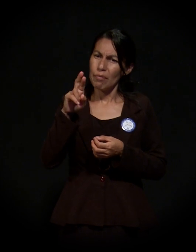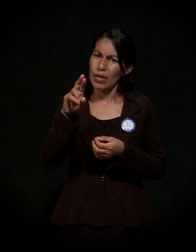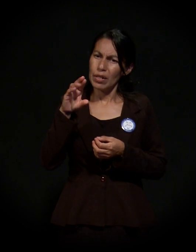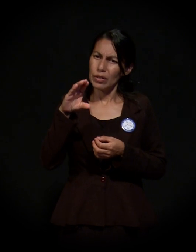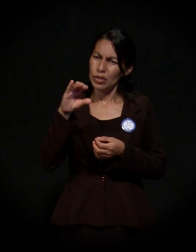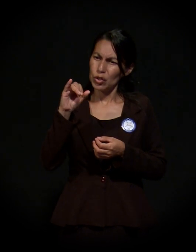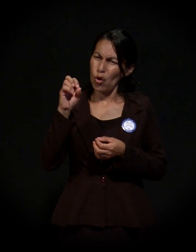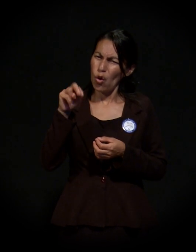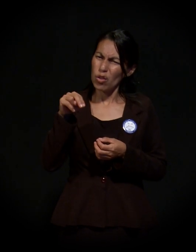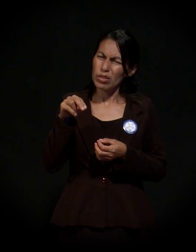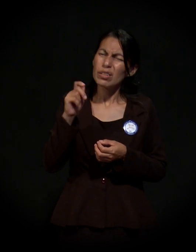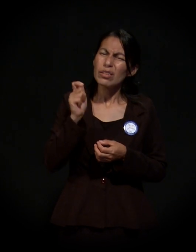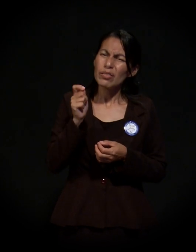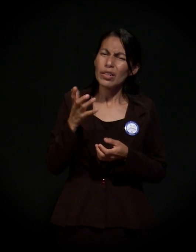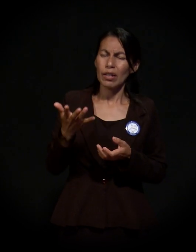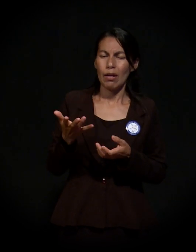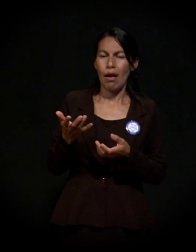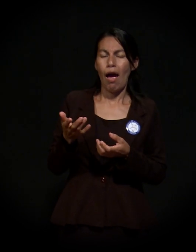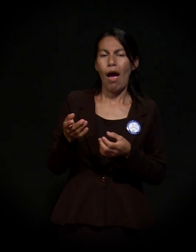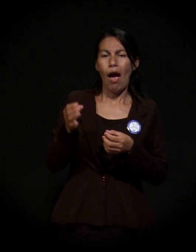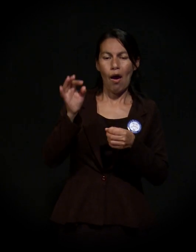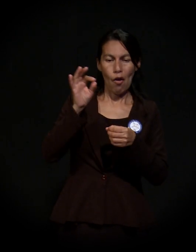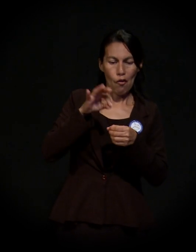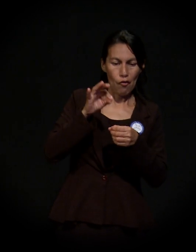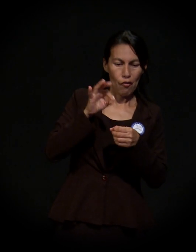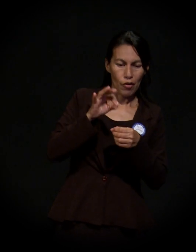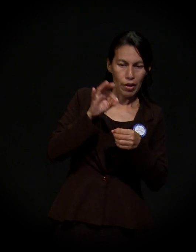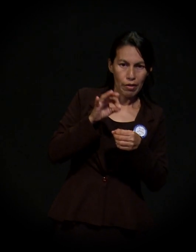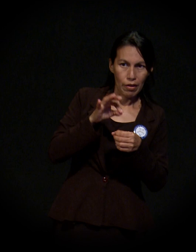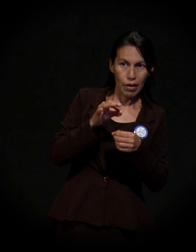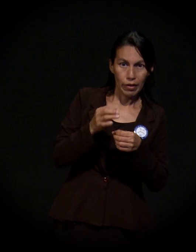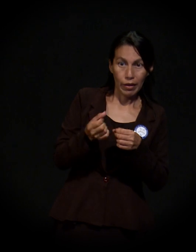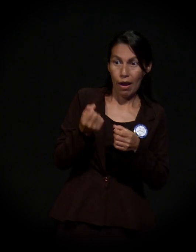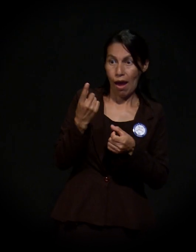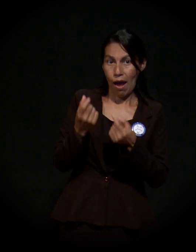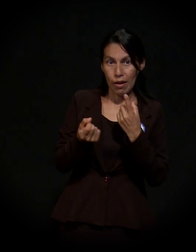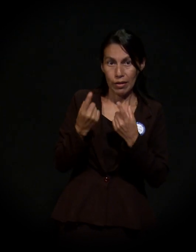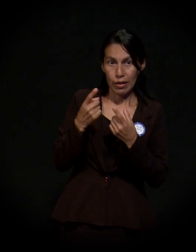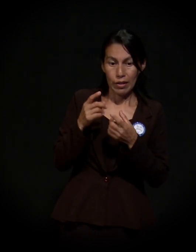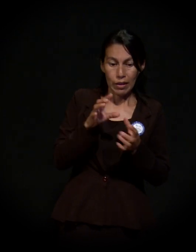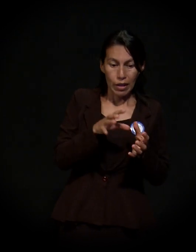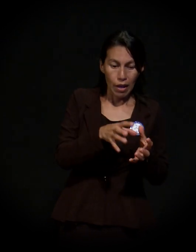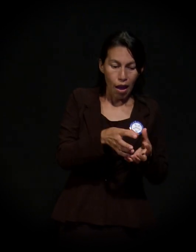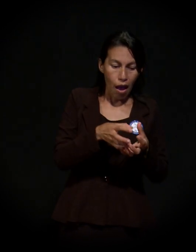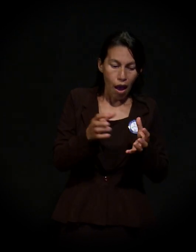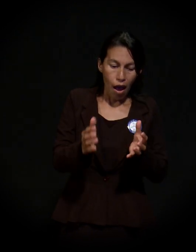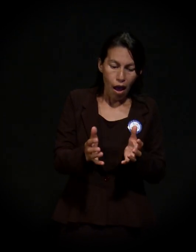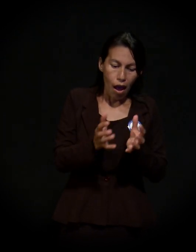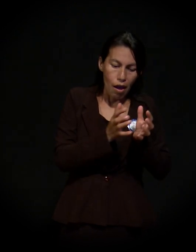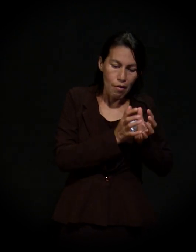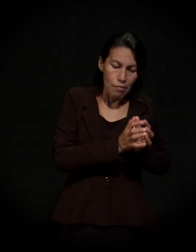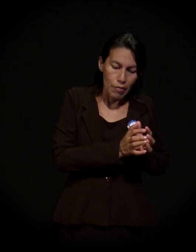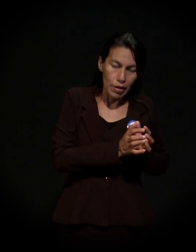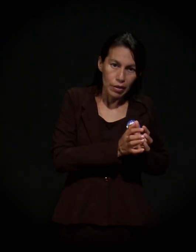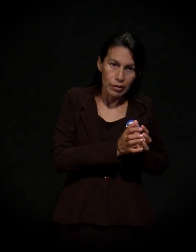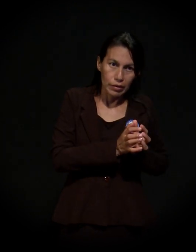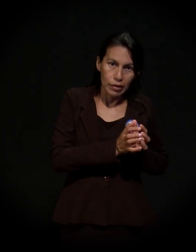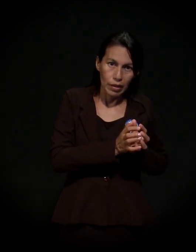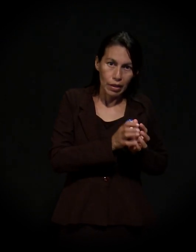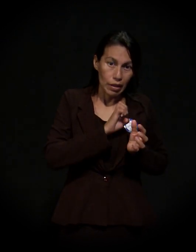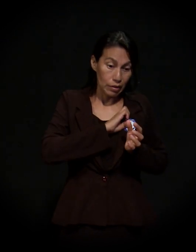es una ofrenda que uno destina especialmente para obra misionera, pero